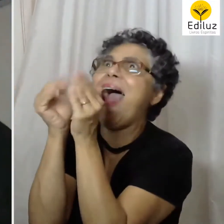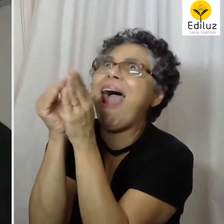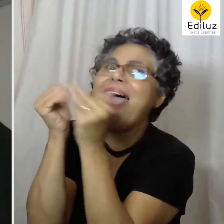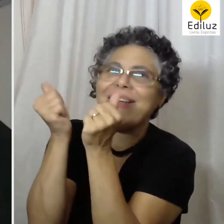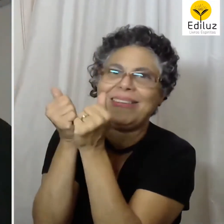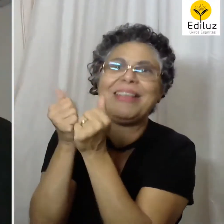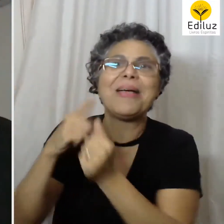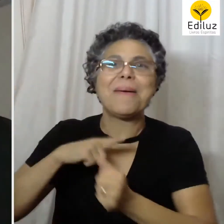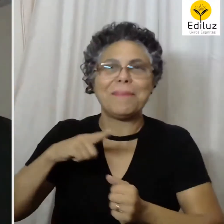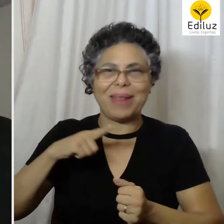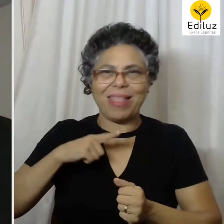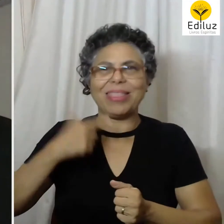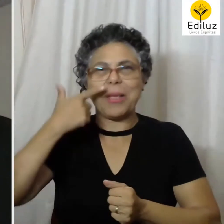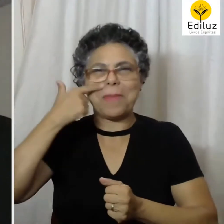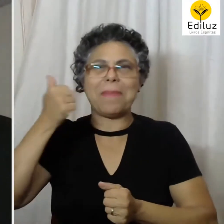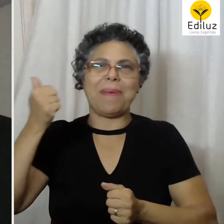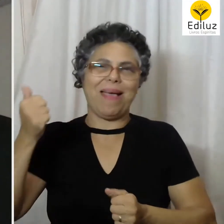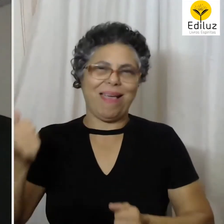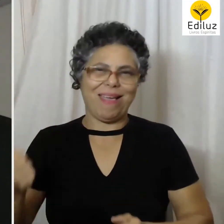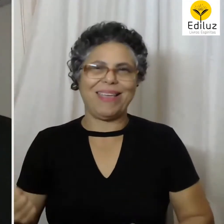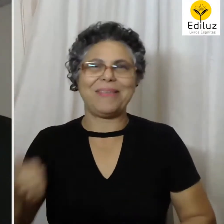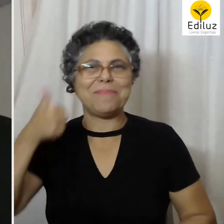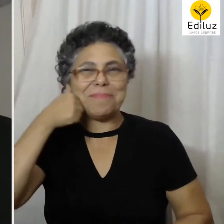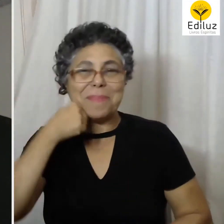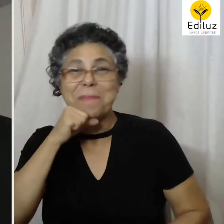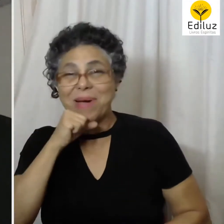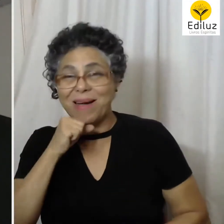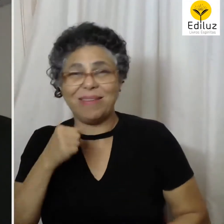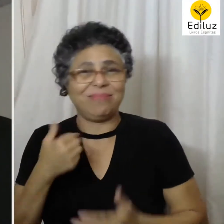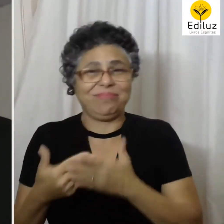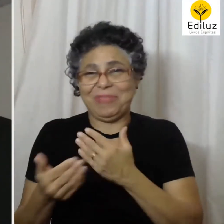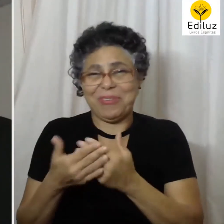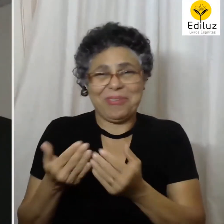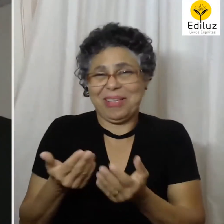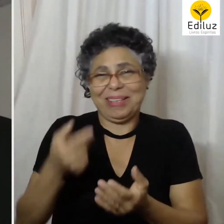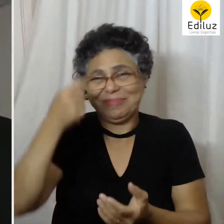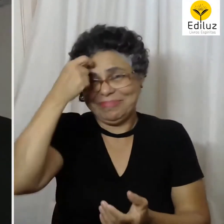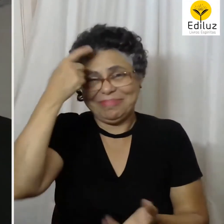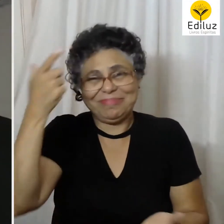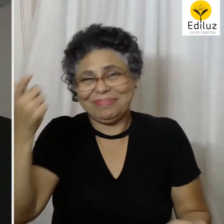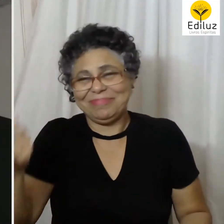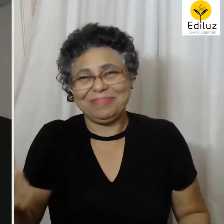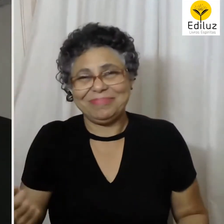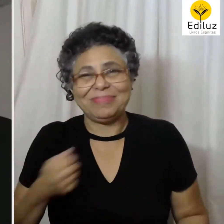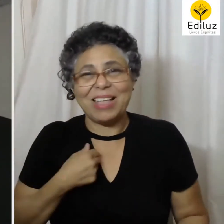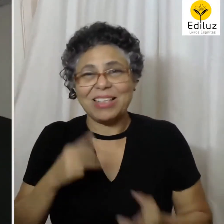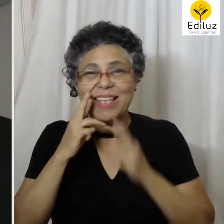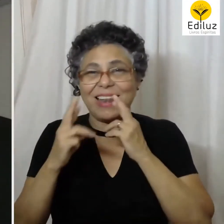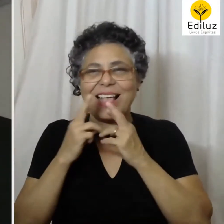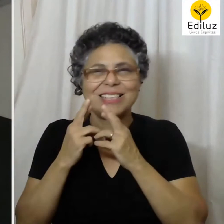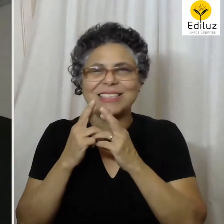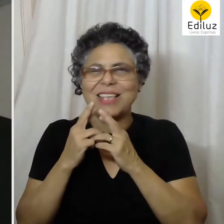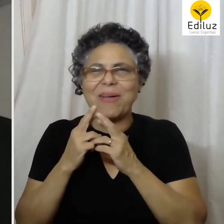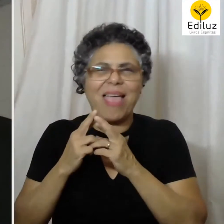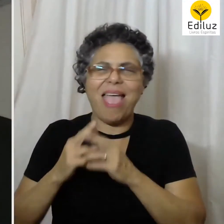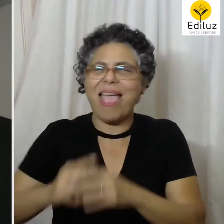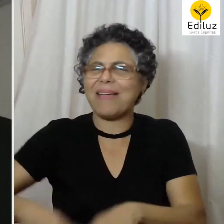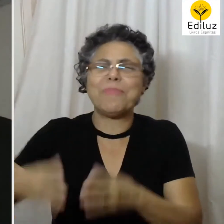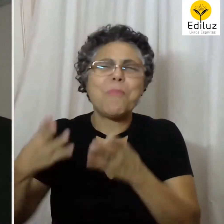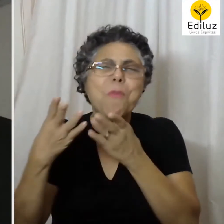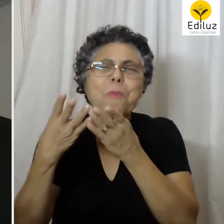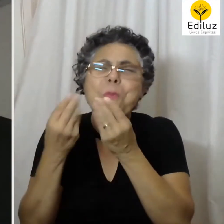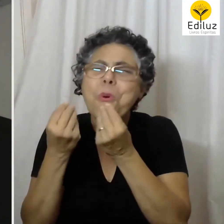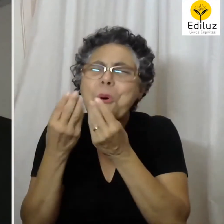para tê-lo como pai, né? Por uma razão qualquer. Então essa relação é nobre, né? É